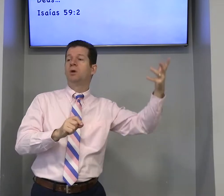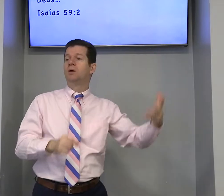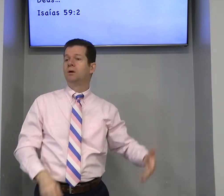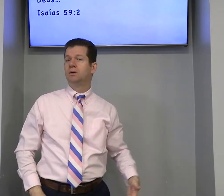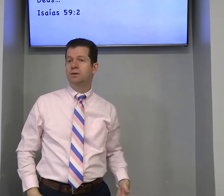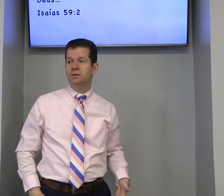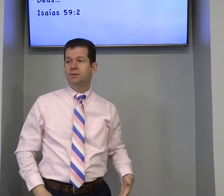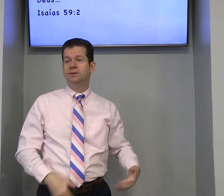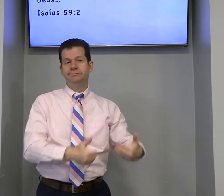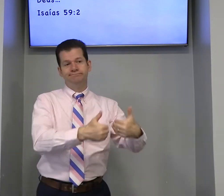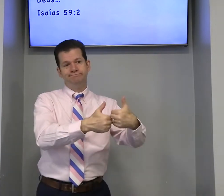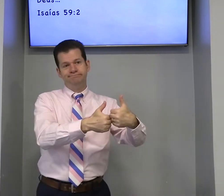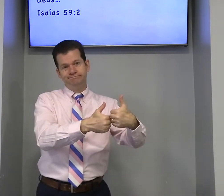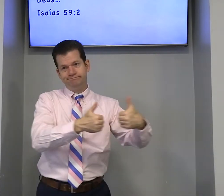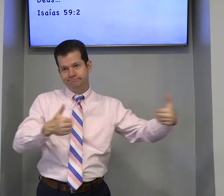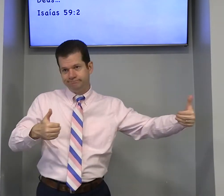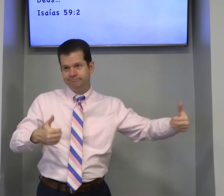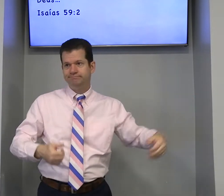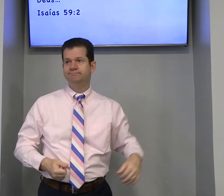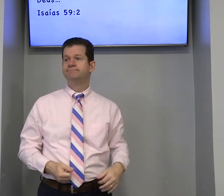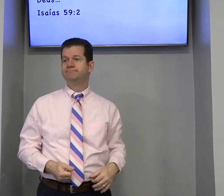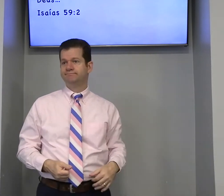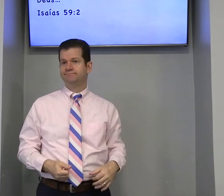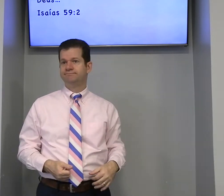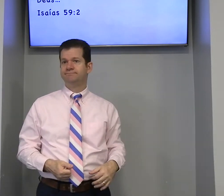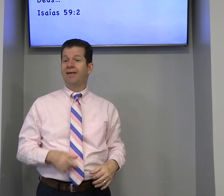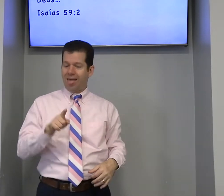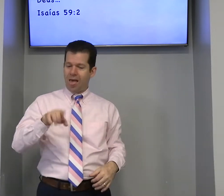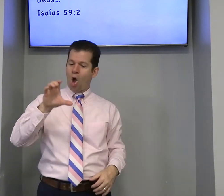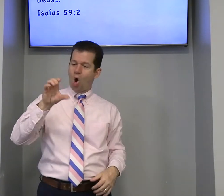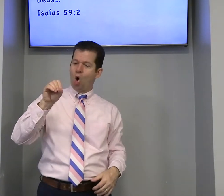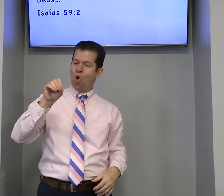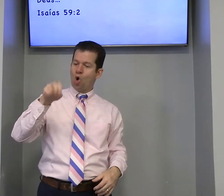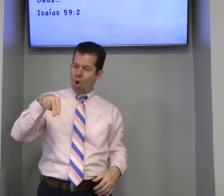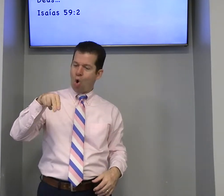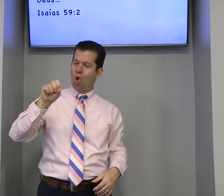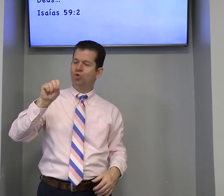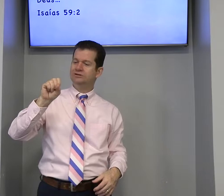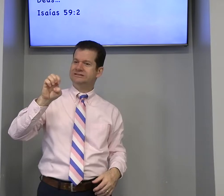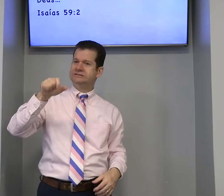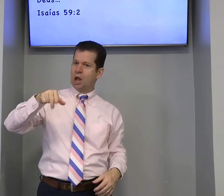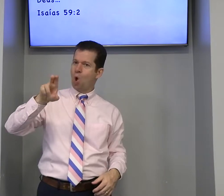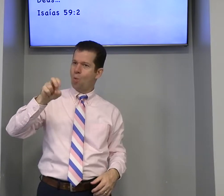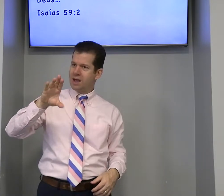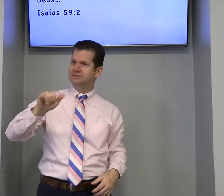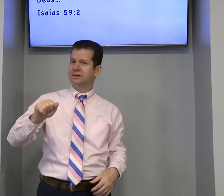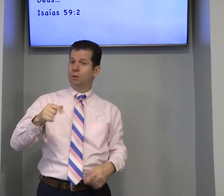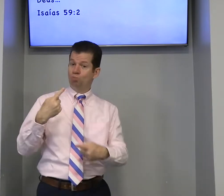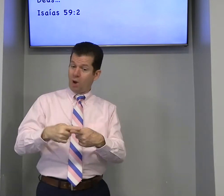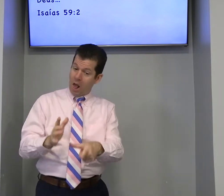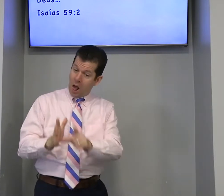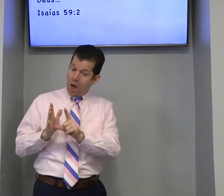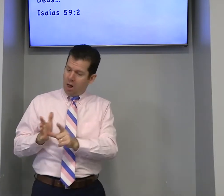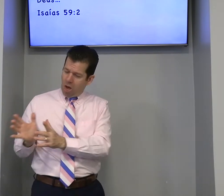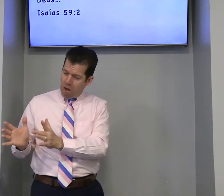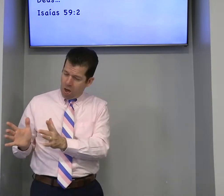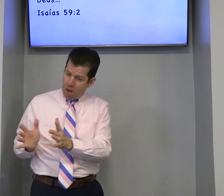Pode acontecer o quê? Uma separação do casal. Essa é a consequência de não